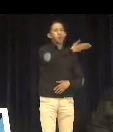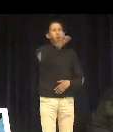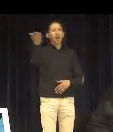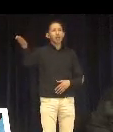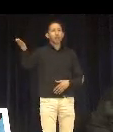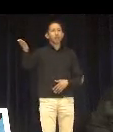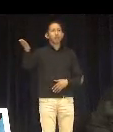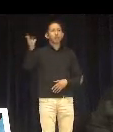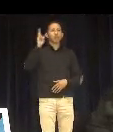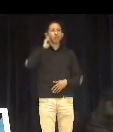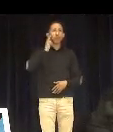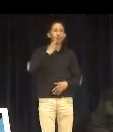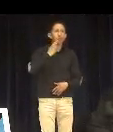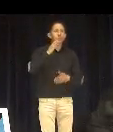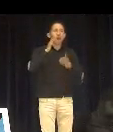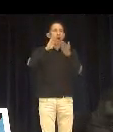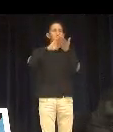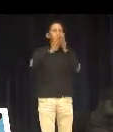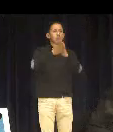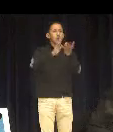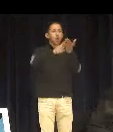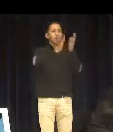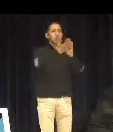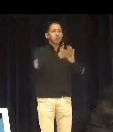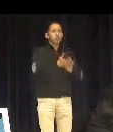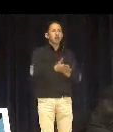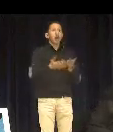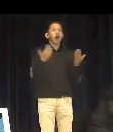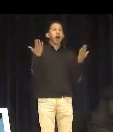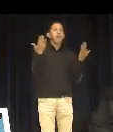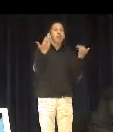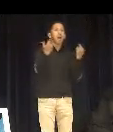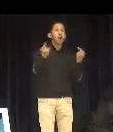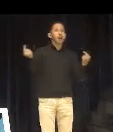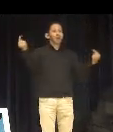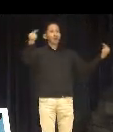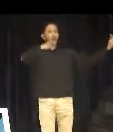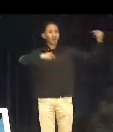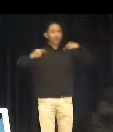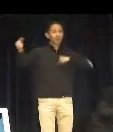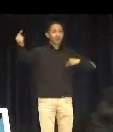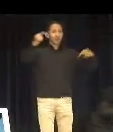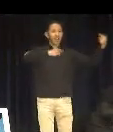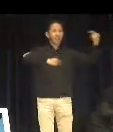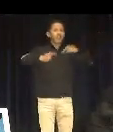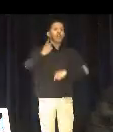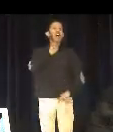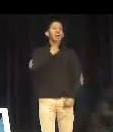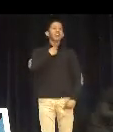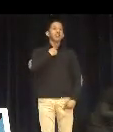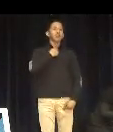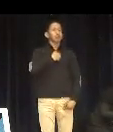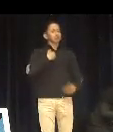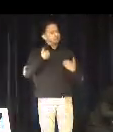تعالى وبركاته. مرحبا بكم جميعا في إقليم النظر، شرفتمونا بحضوركم